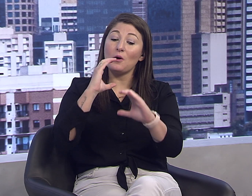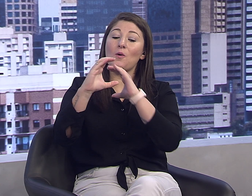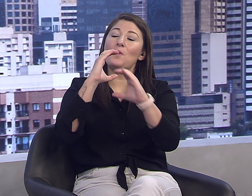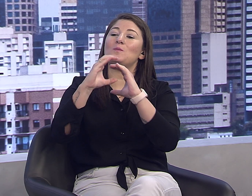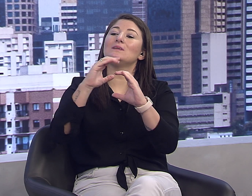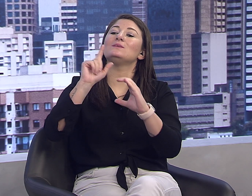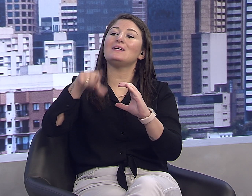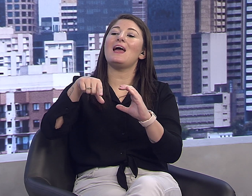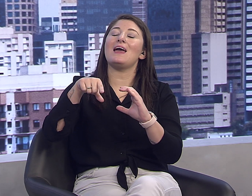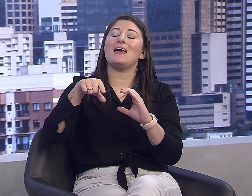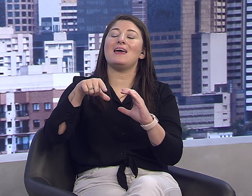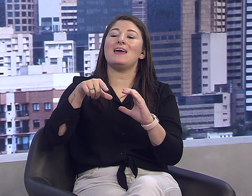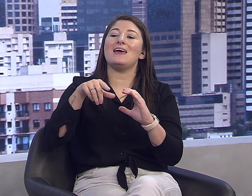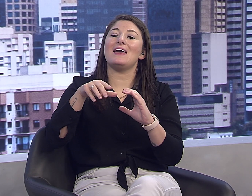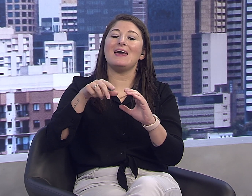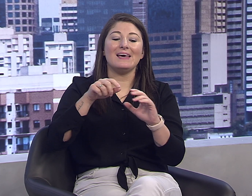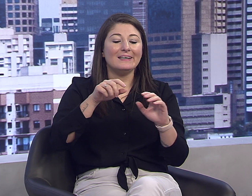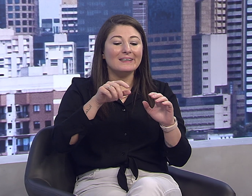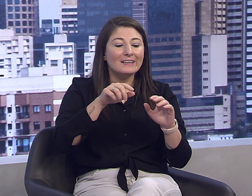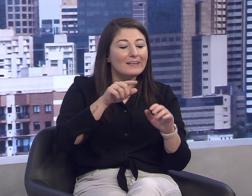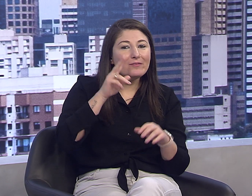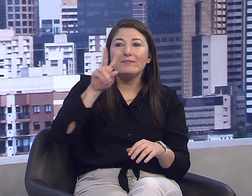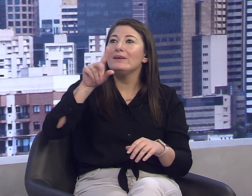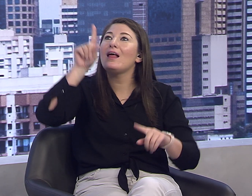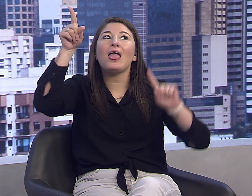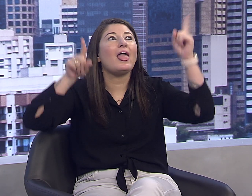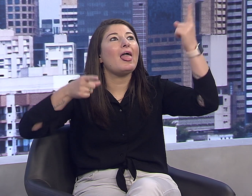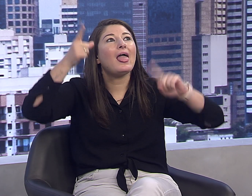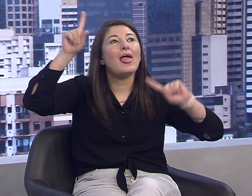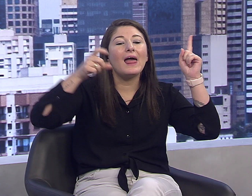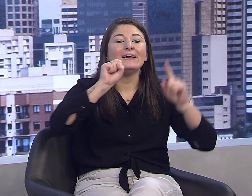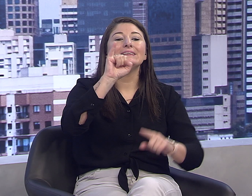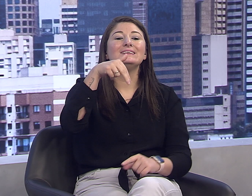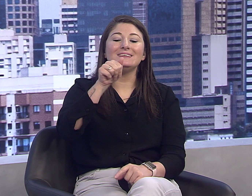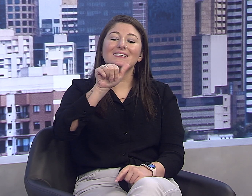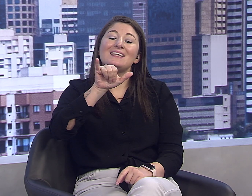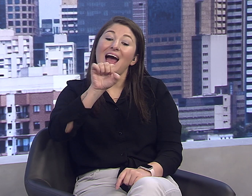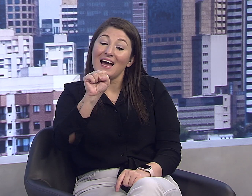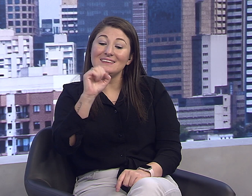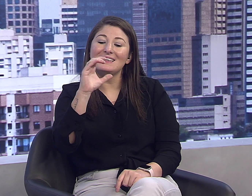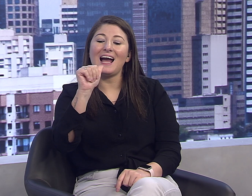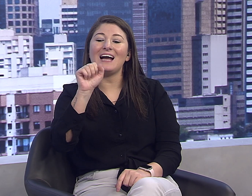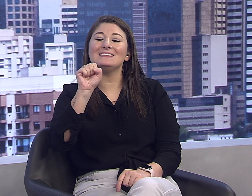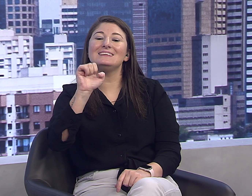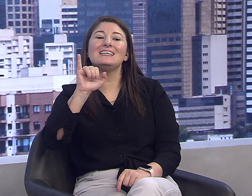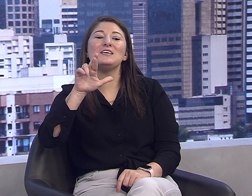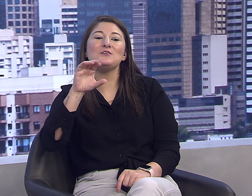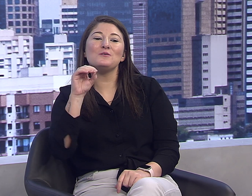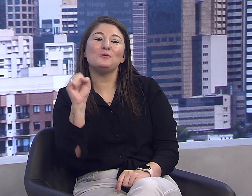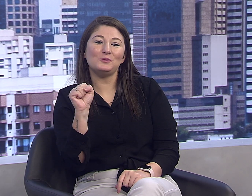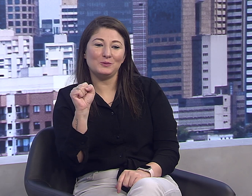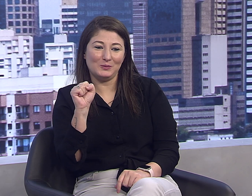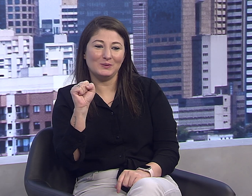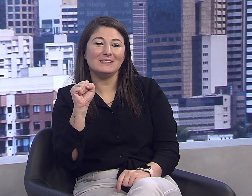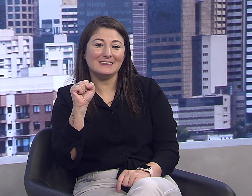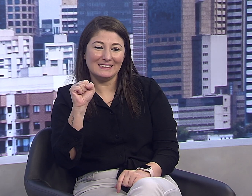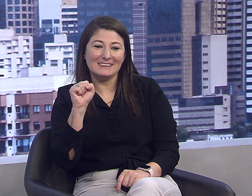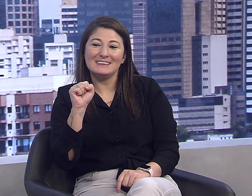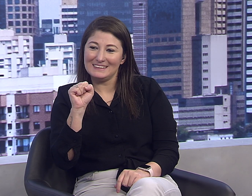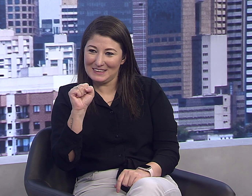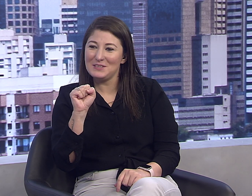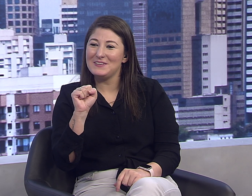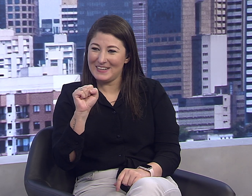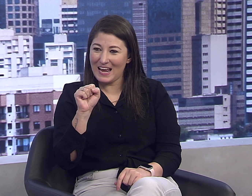socialmente falando, a maioria vem de família ouvinte, né? Então, a comunicação é muito gestual, né? Se dá-se por